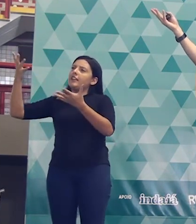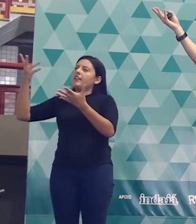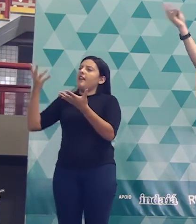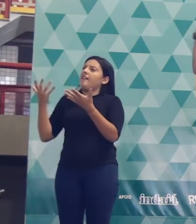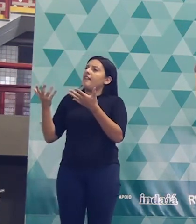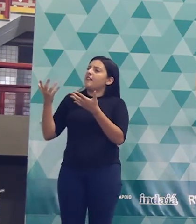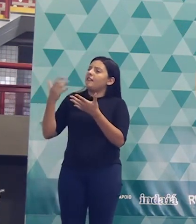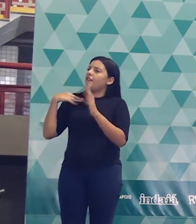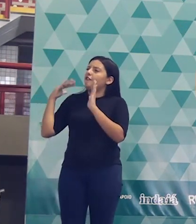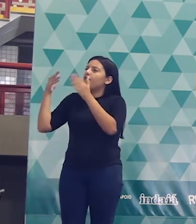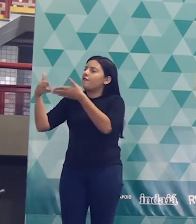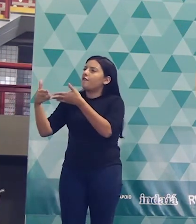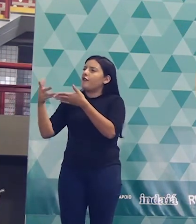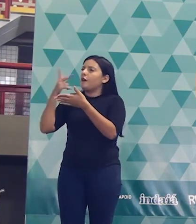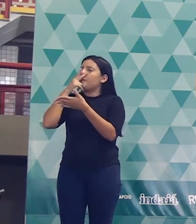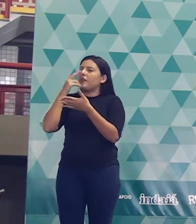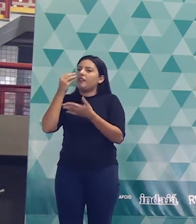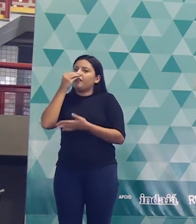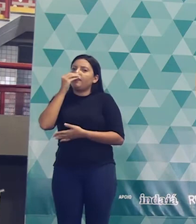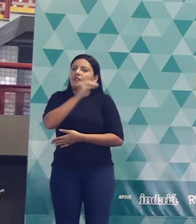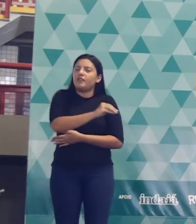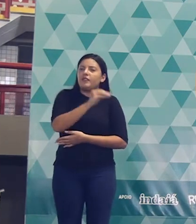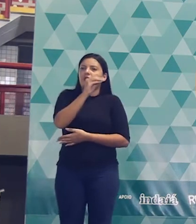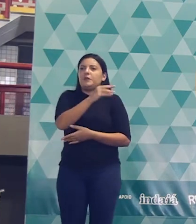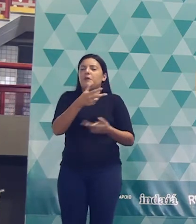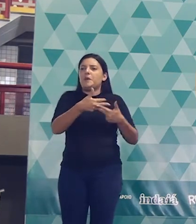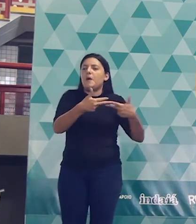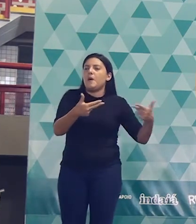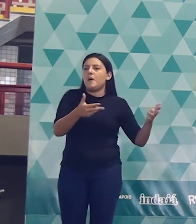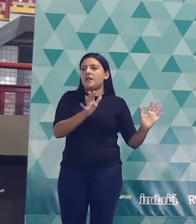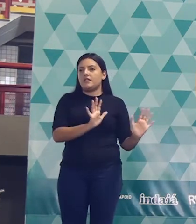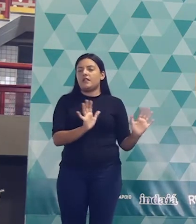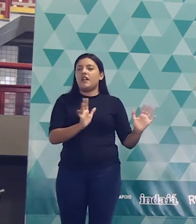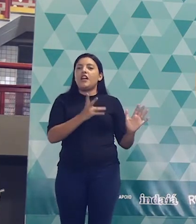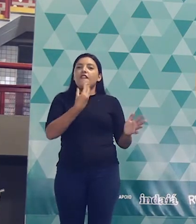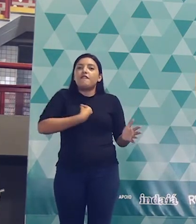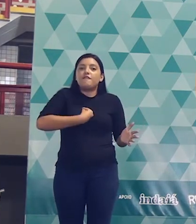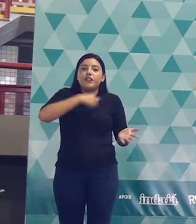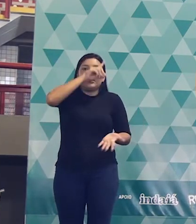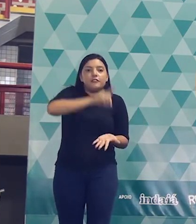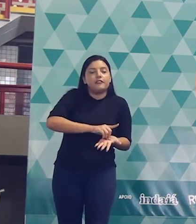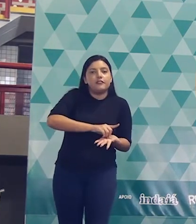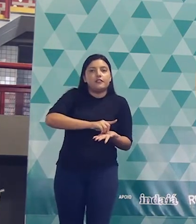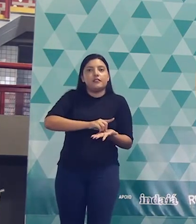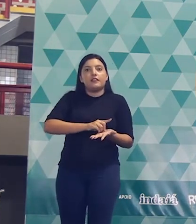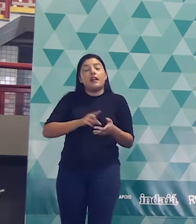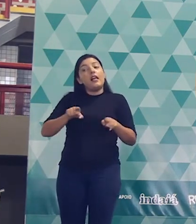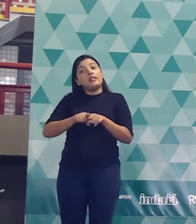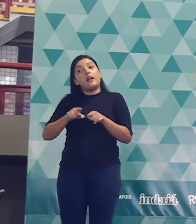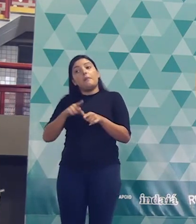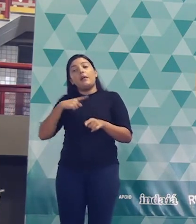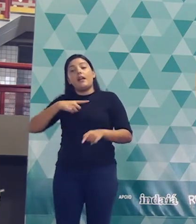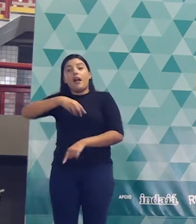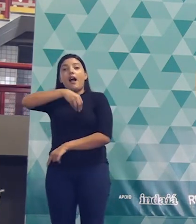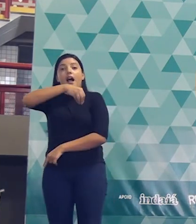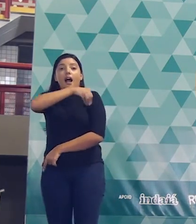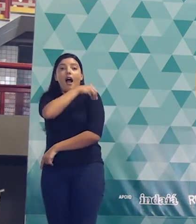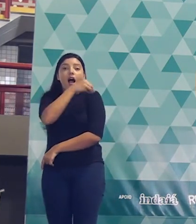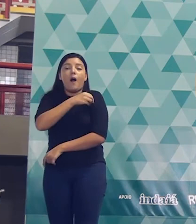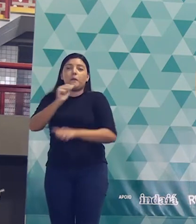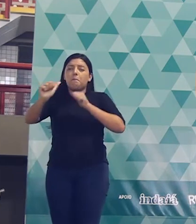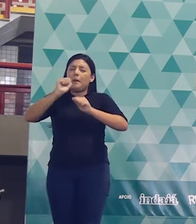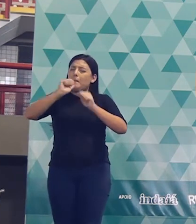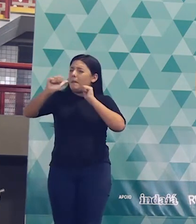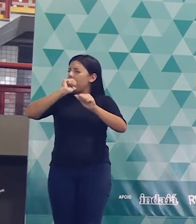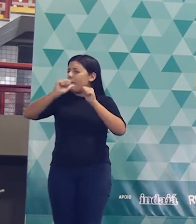realidade negando a realidade, dizendo que é mentira. Alguns fogem da realidade por meio do álcool. Tem gente